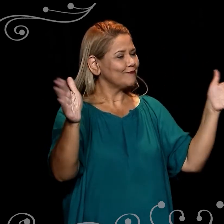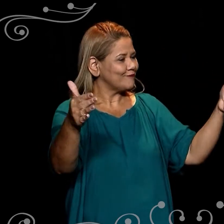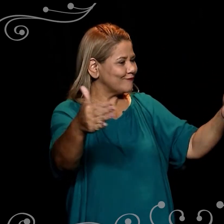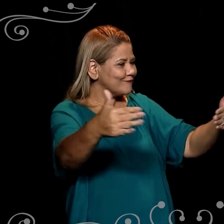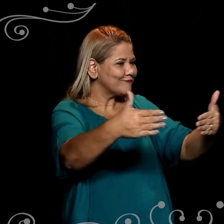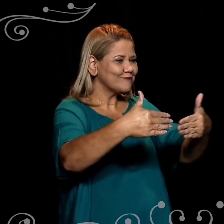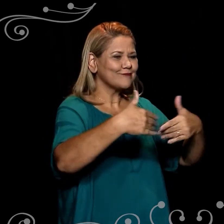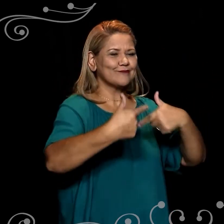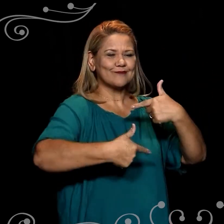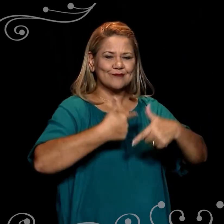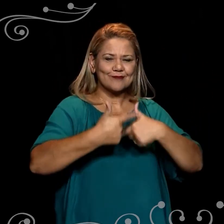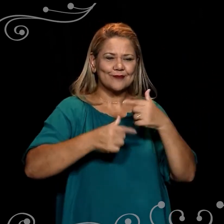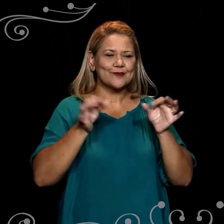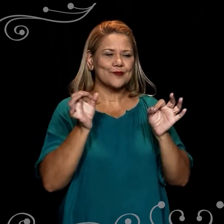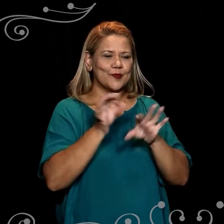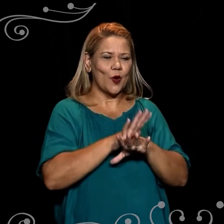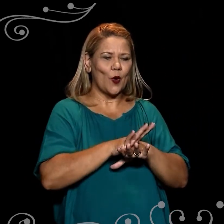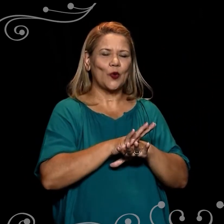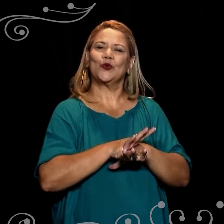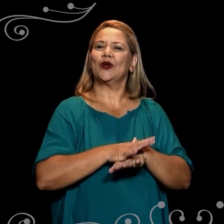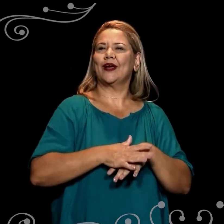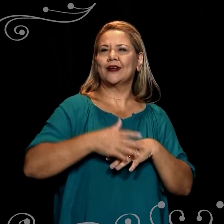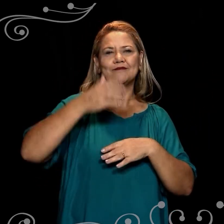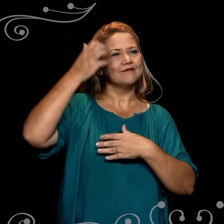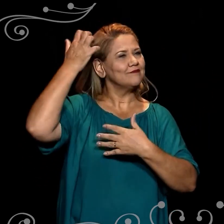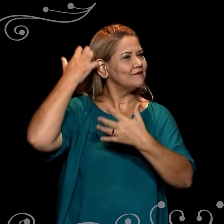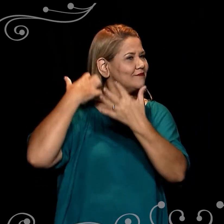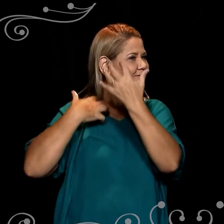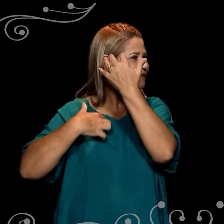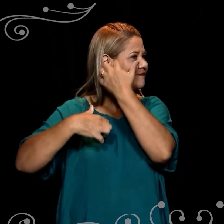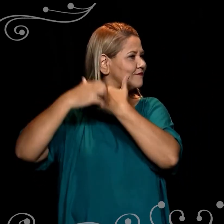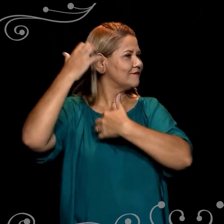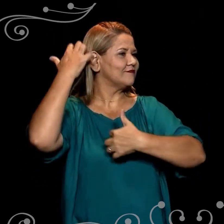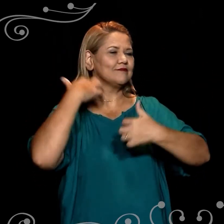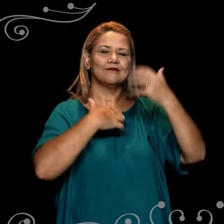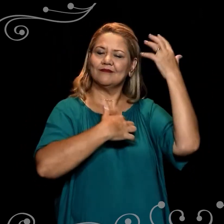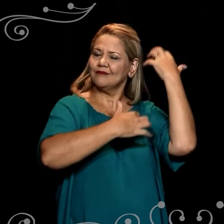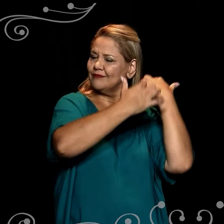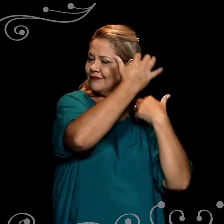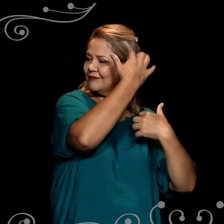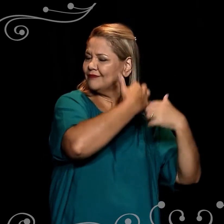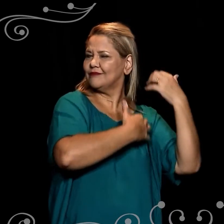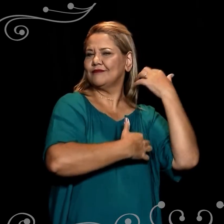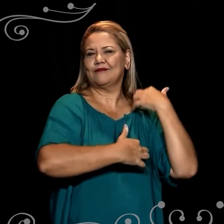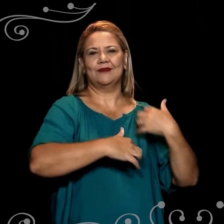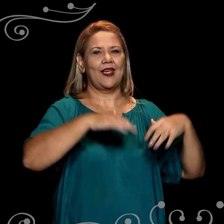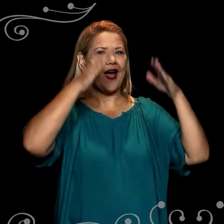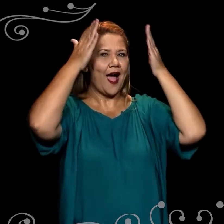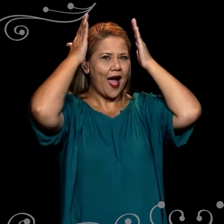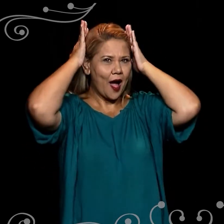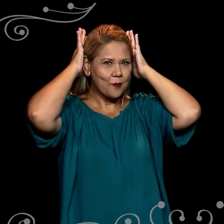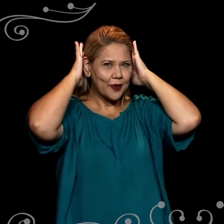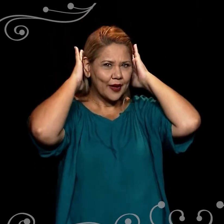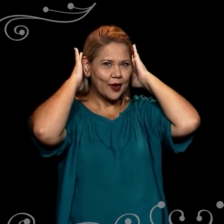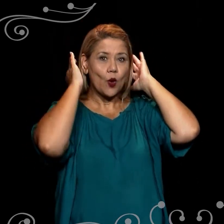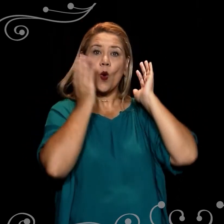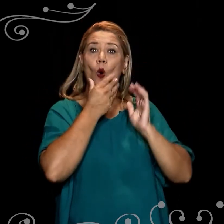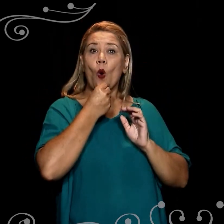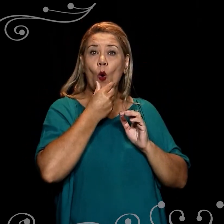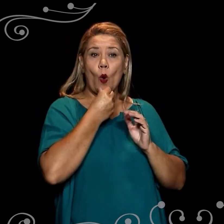cabelos. Então, o garoto, atraído pela cor dos cabelos da princesa, que